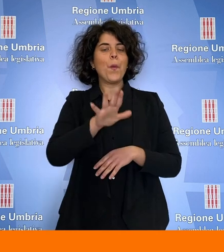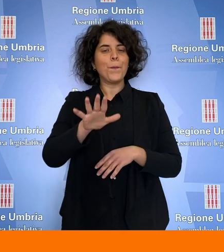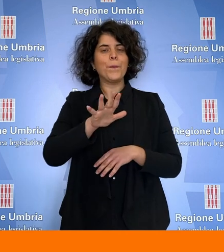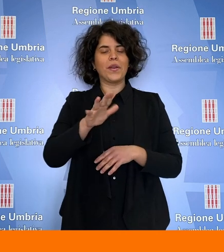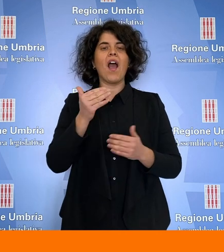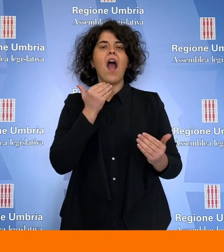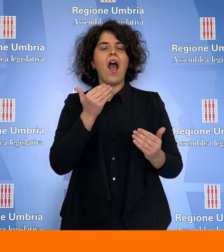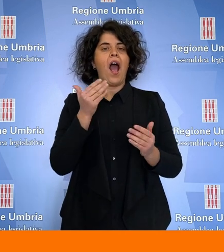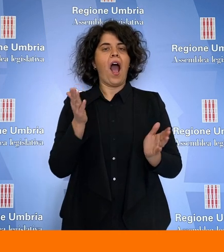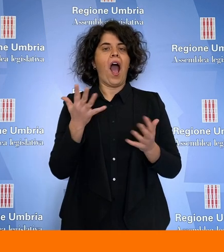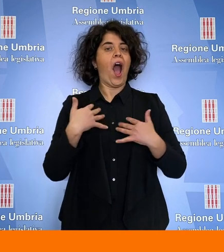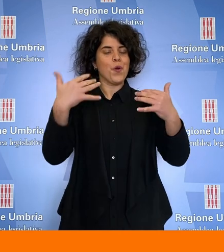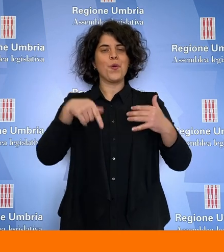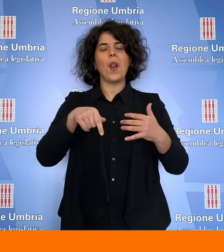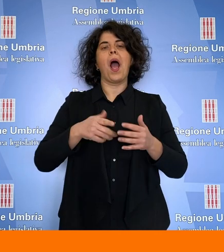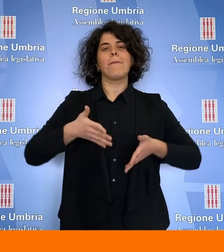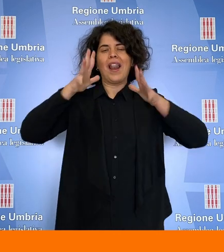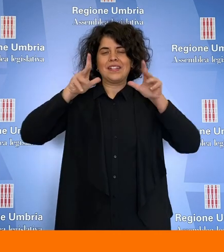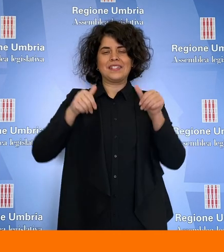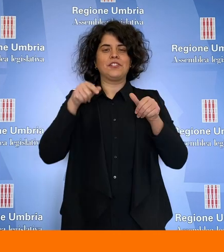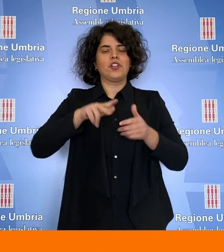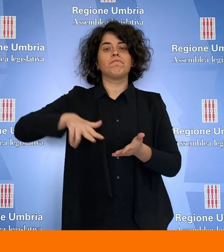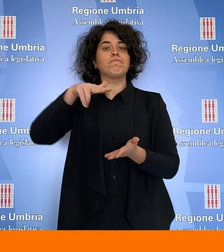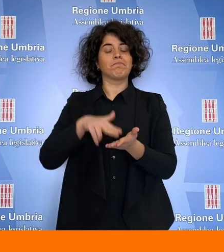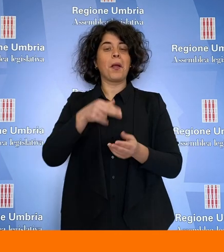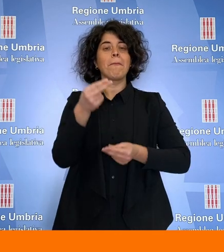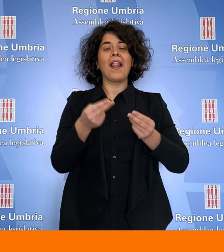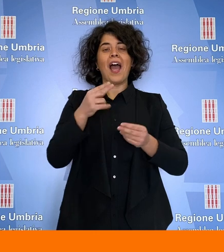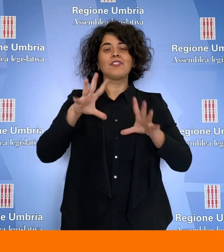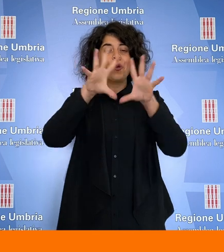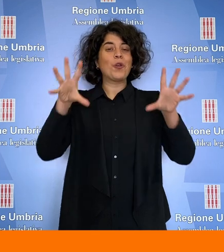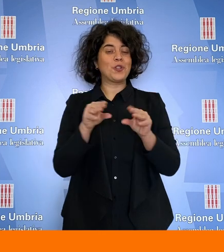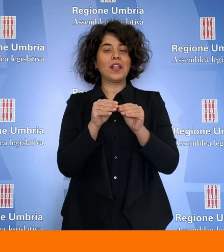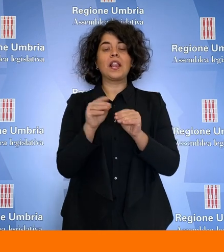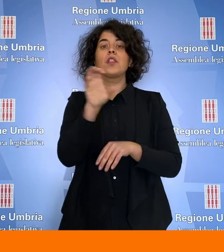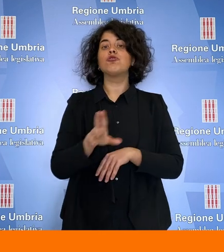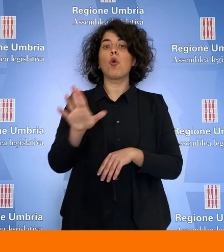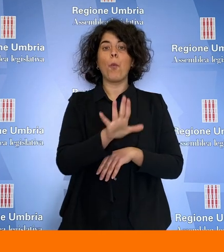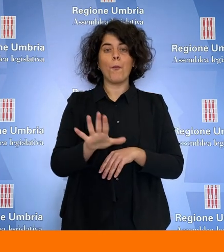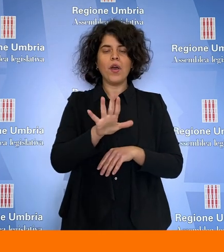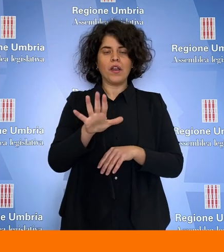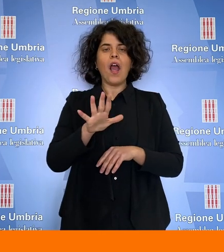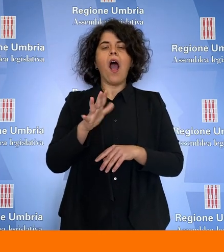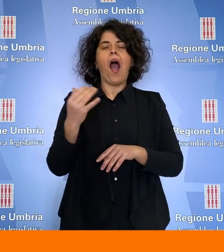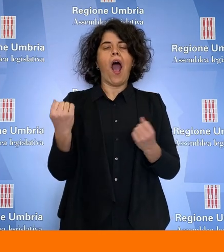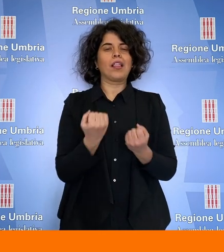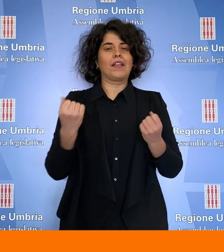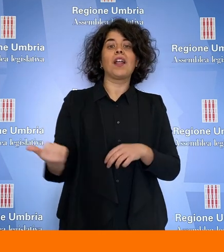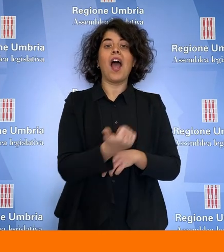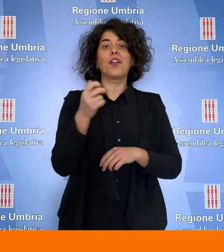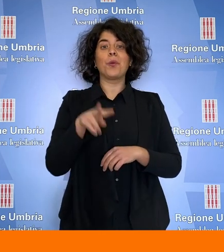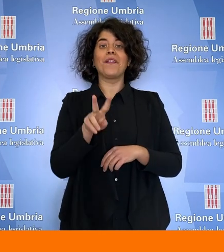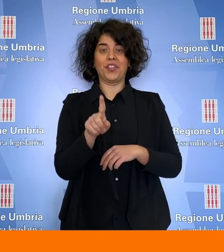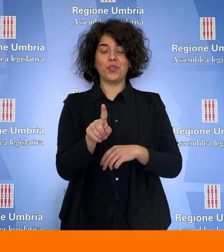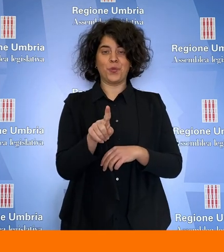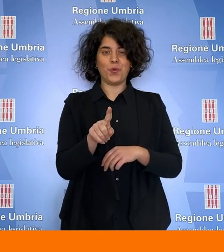ha approvato il bilancio consolidato della Regione Umbria per l'esercizio 2021. Ce ne parla in